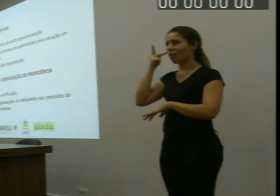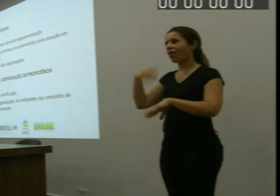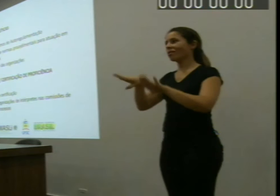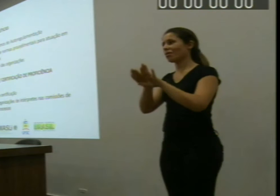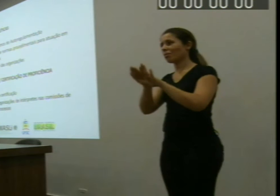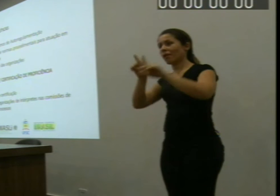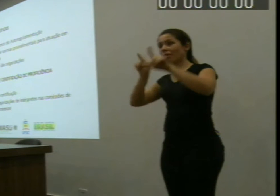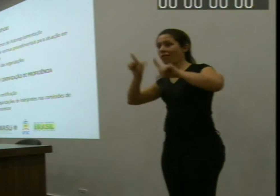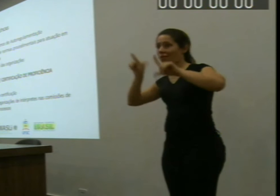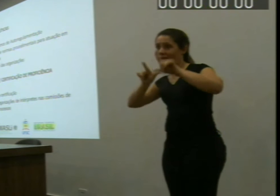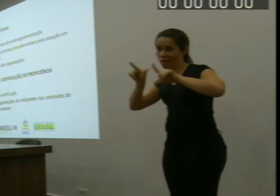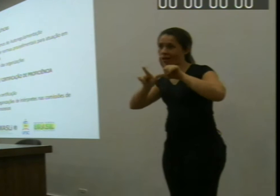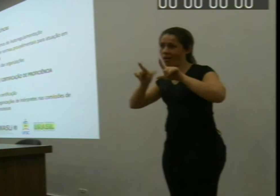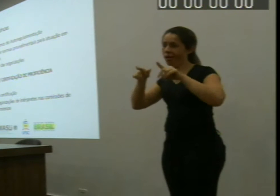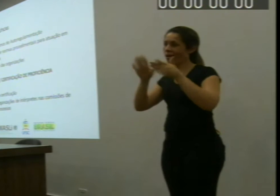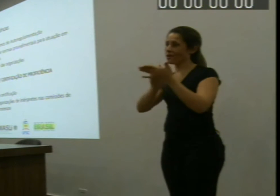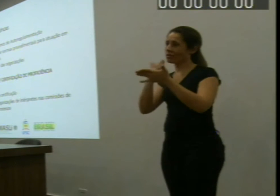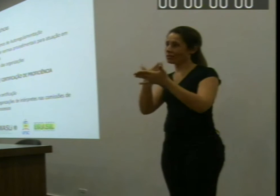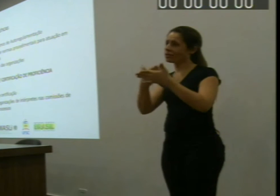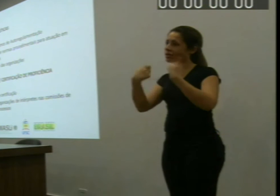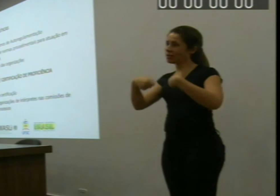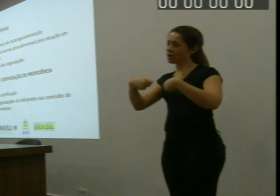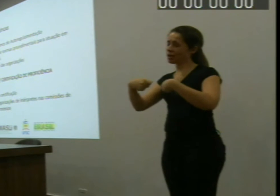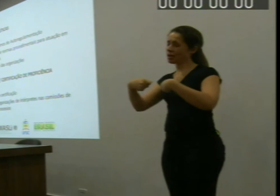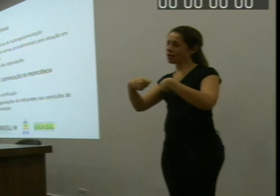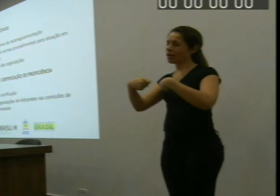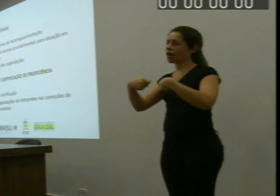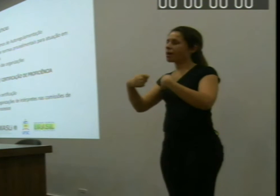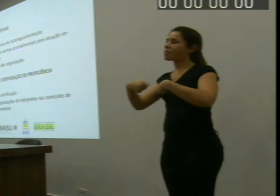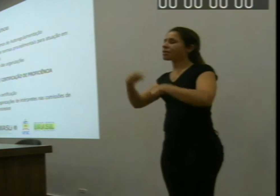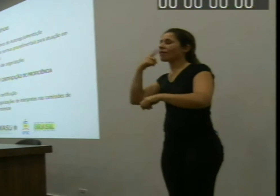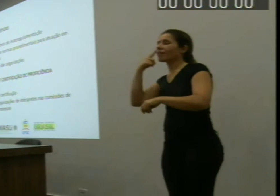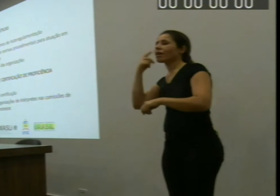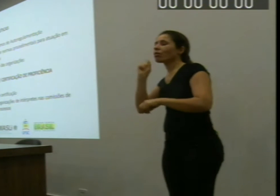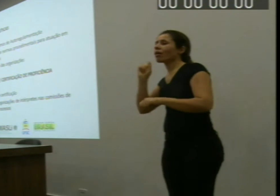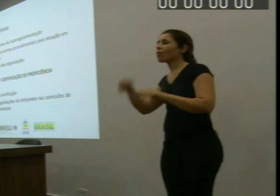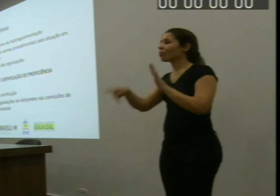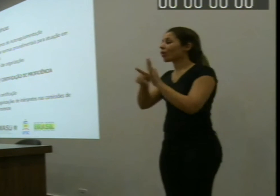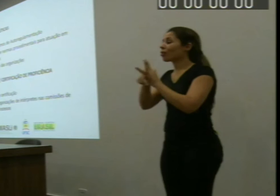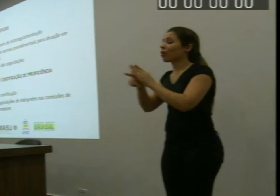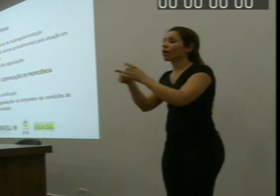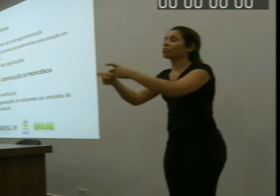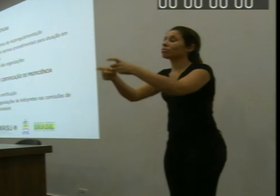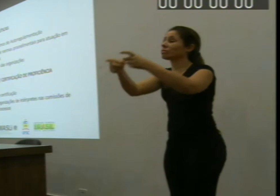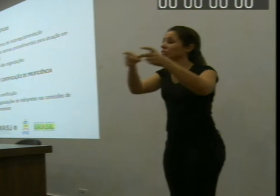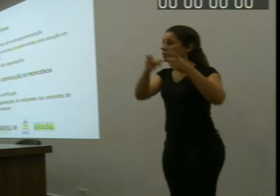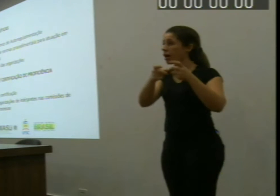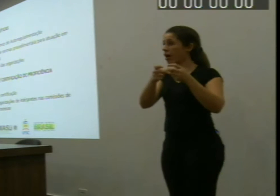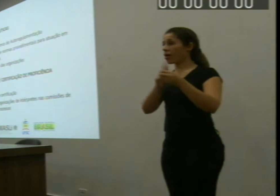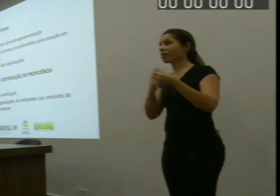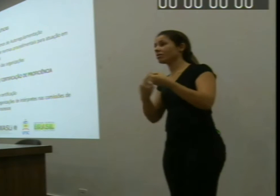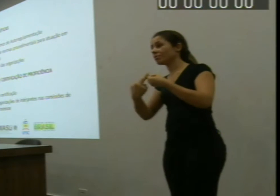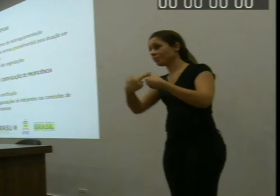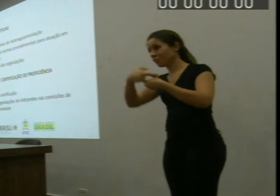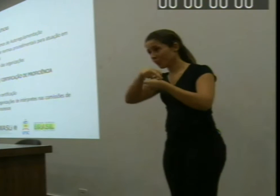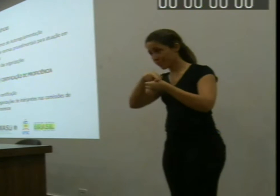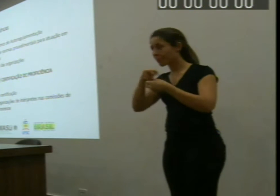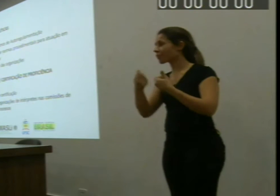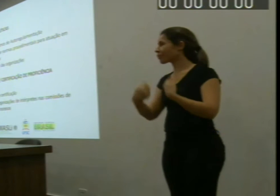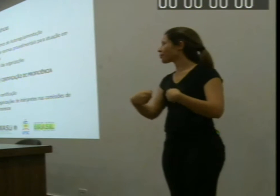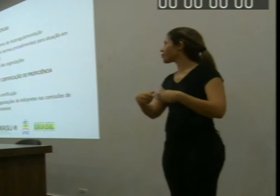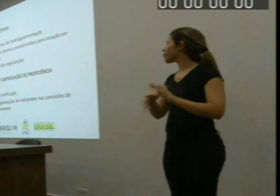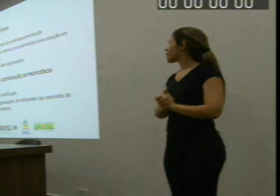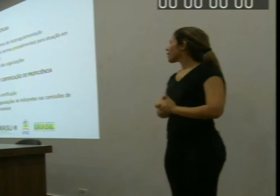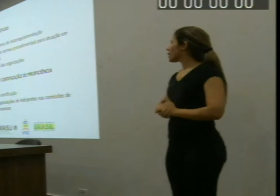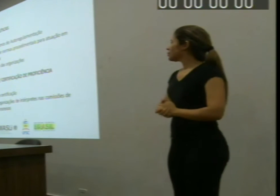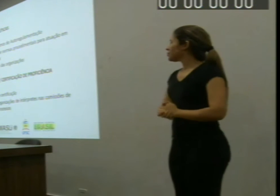mais então cada região também pode adaptar adaptar o seu o seu tipo de de de teste de